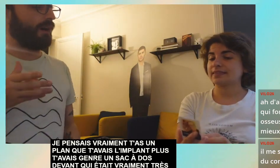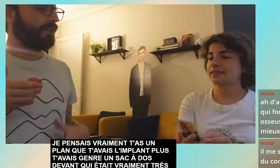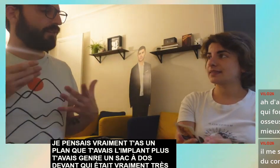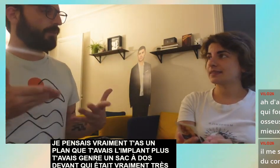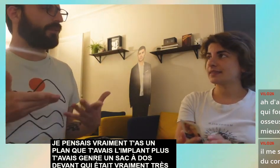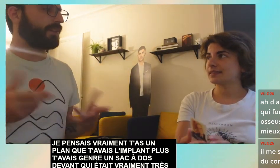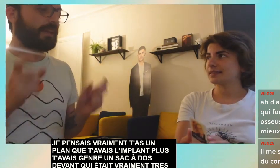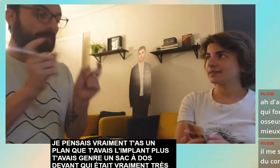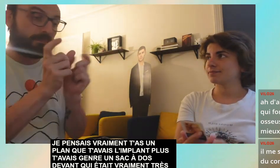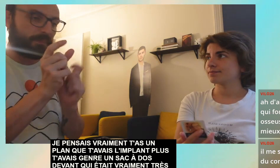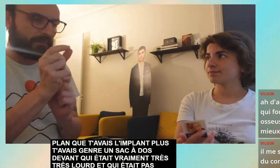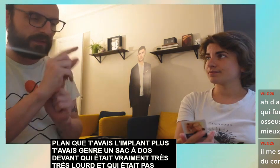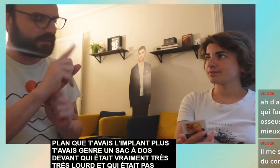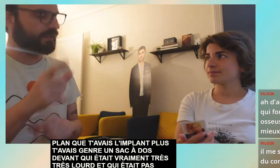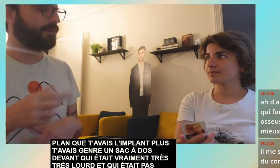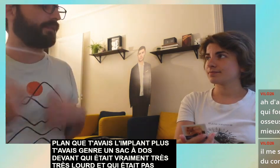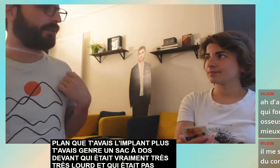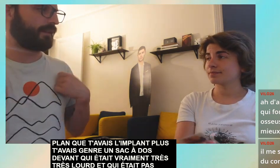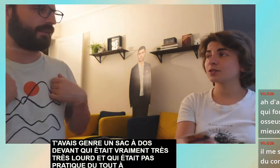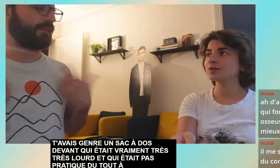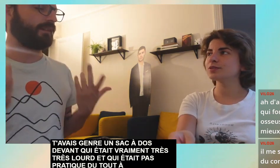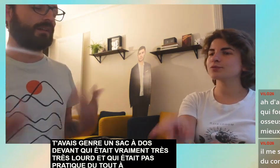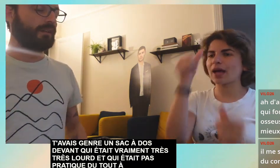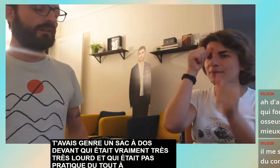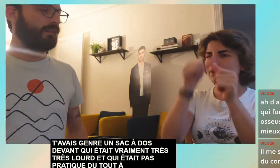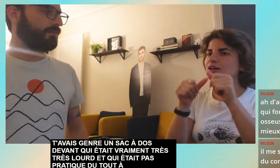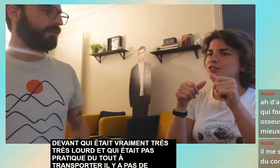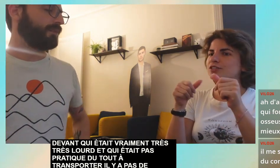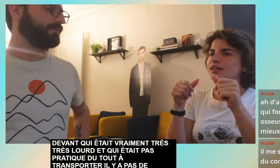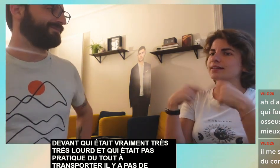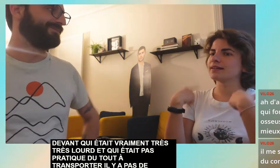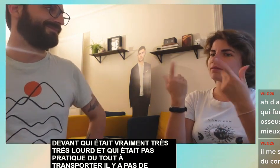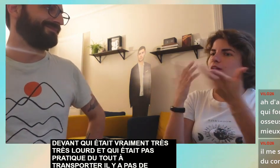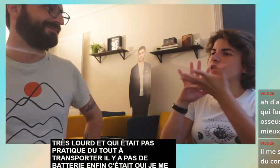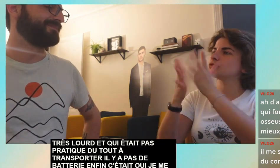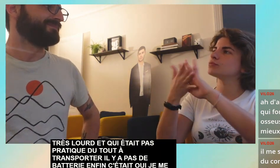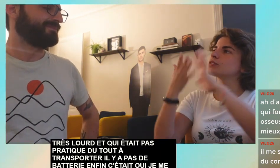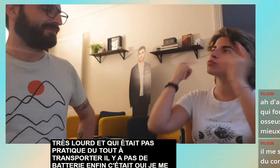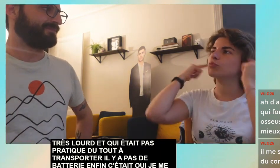à transporter. Il n'y avait pas de batterie. Enfin, c'était... Oui, je me rappelle quand Voilà. j'allais dans la toute technique.